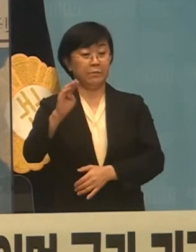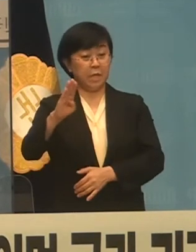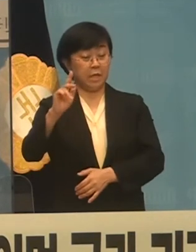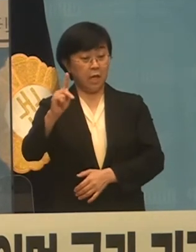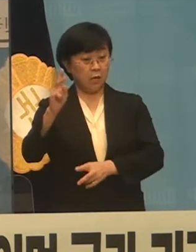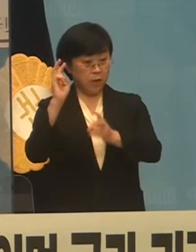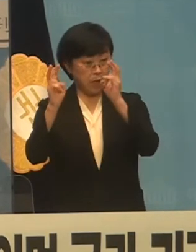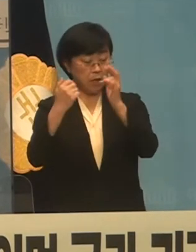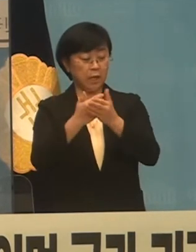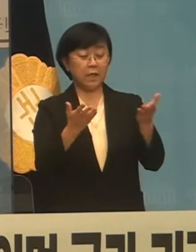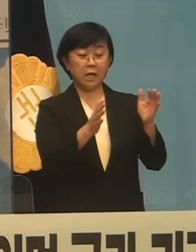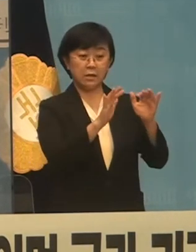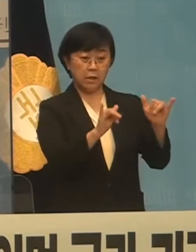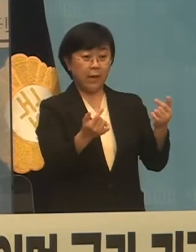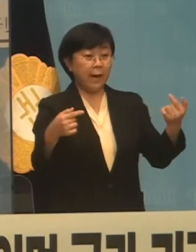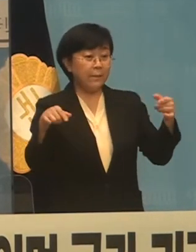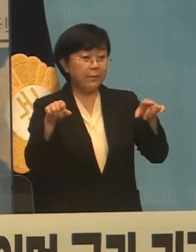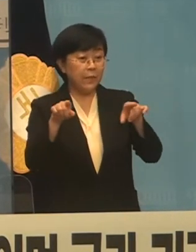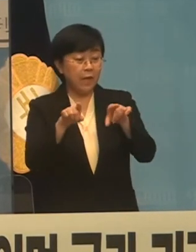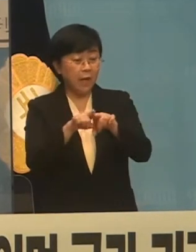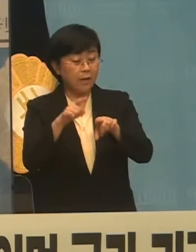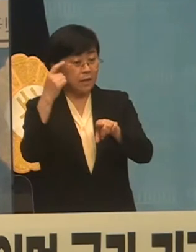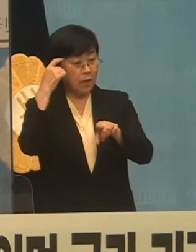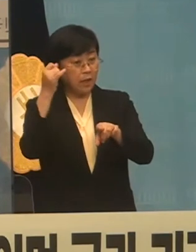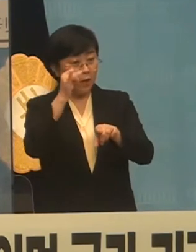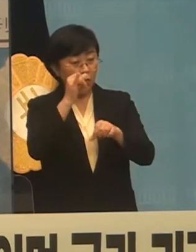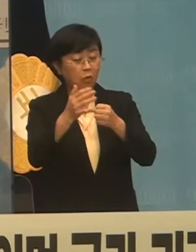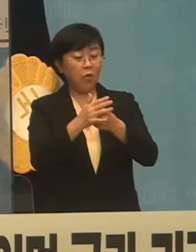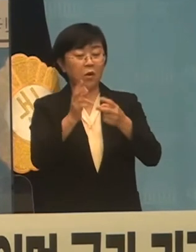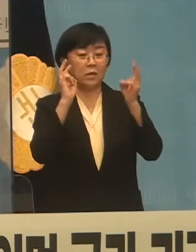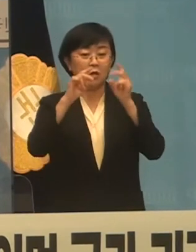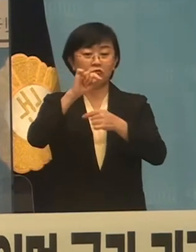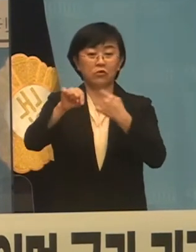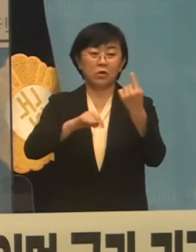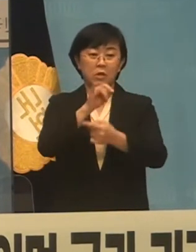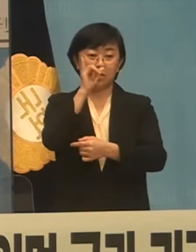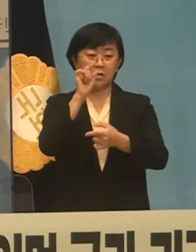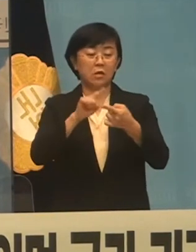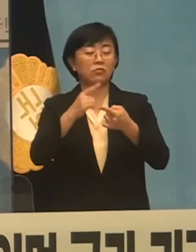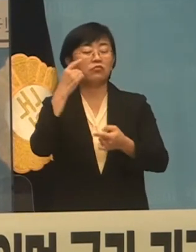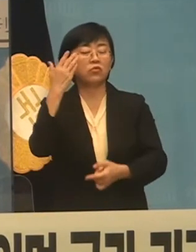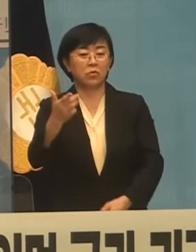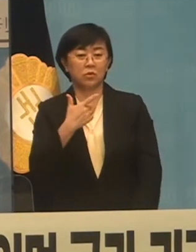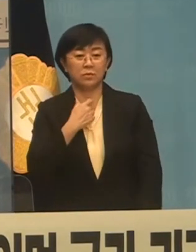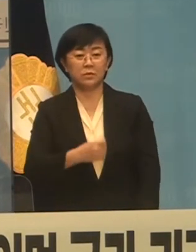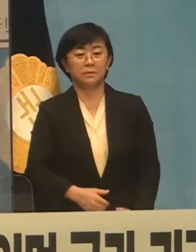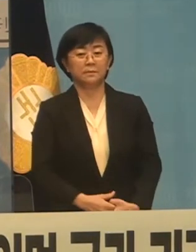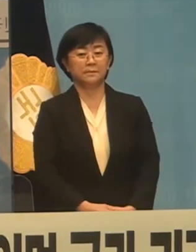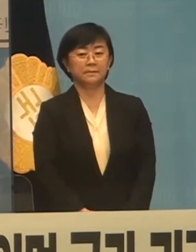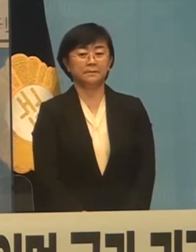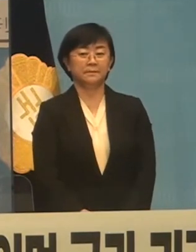과연 직원들과 파트너십을 갖고 그동안 회사 운영을 했는지를 되묻지 않을 수 없습니다.